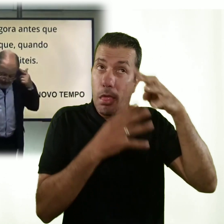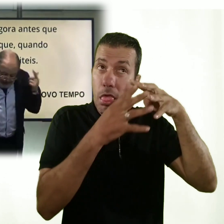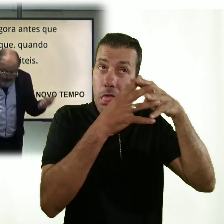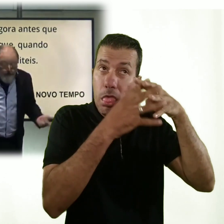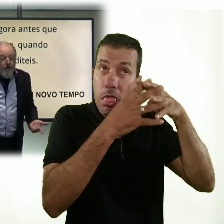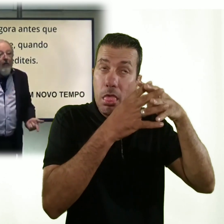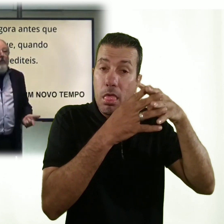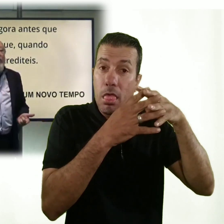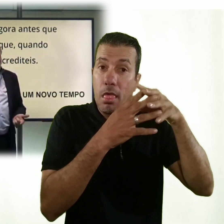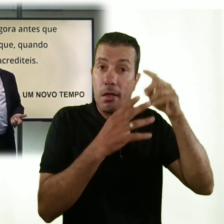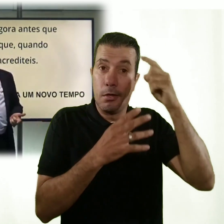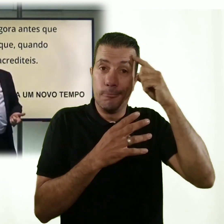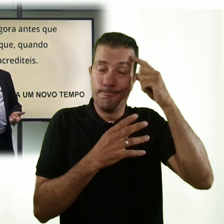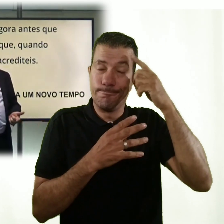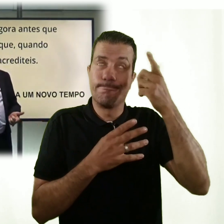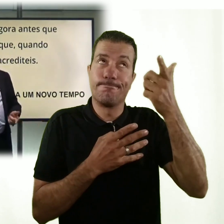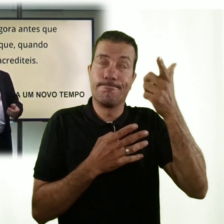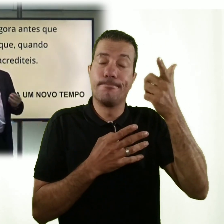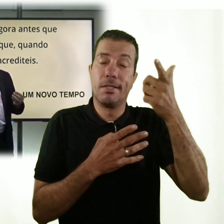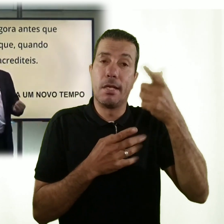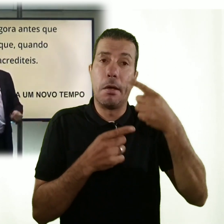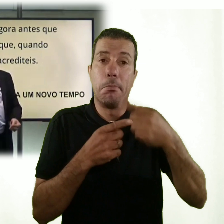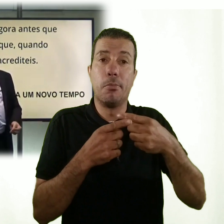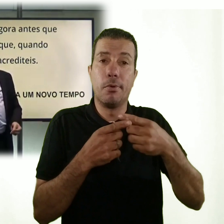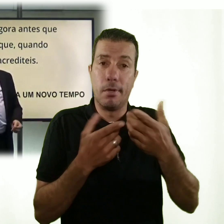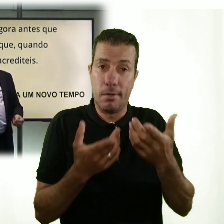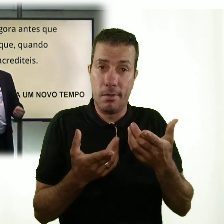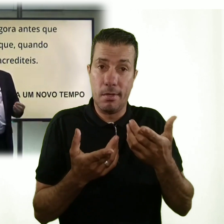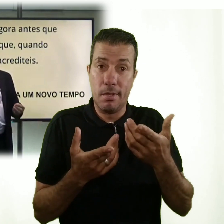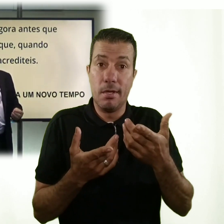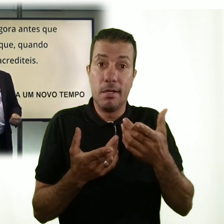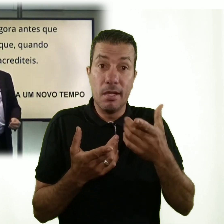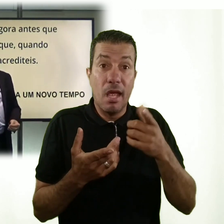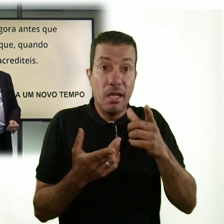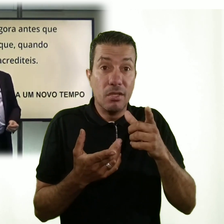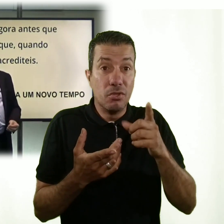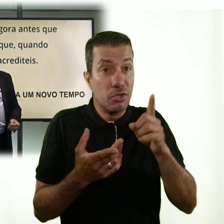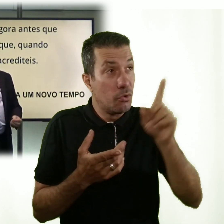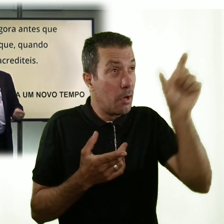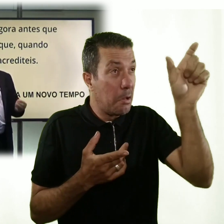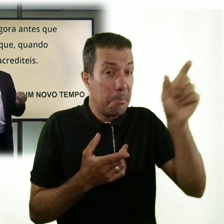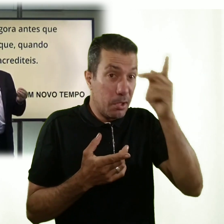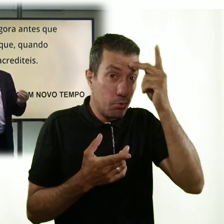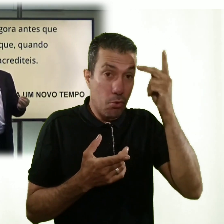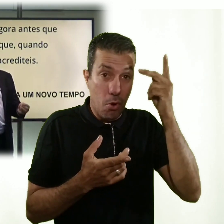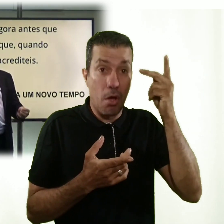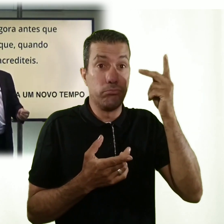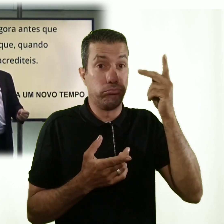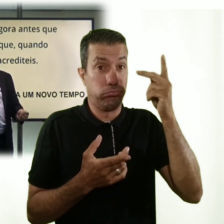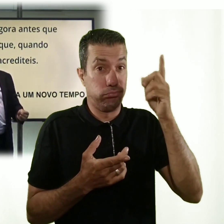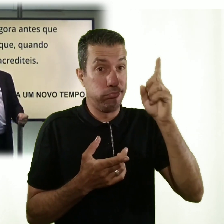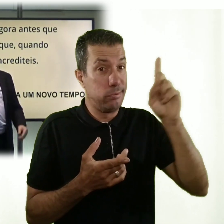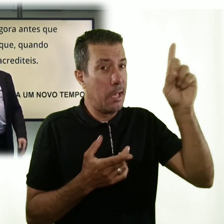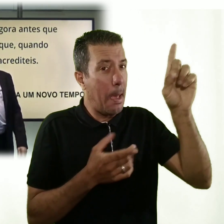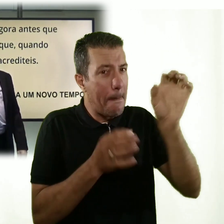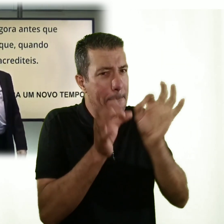das orelhas aí para pensar um pouco. Isso tem que vir de alguém